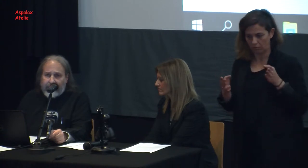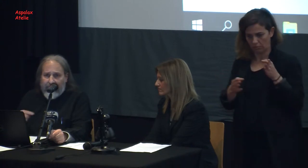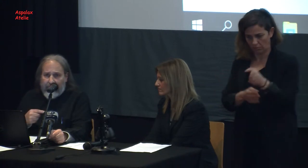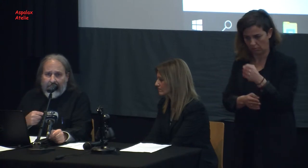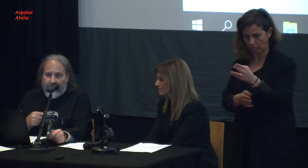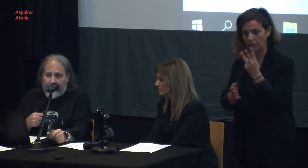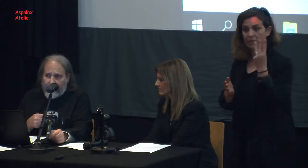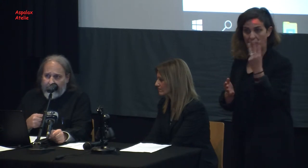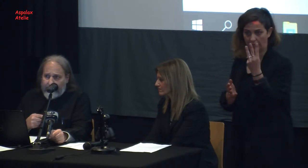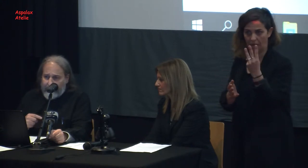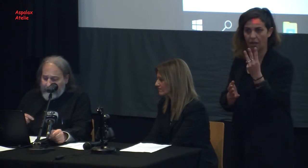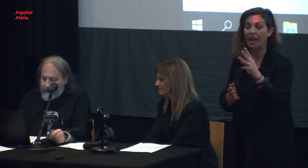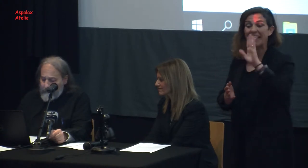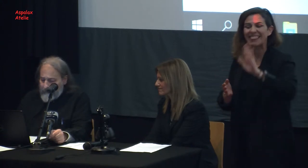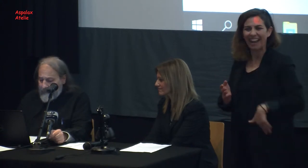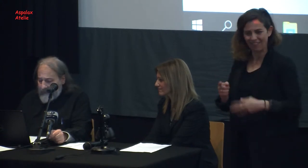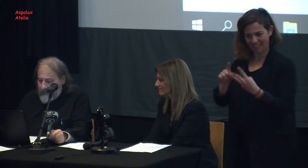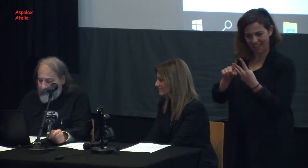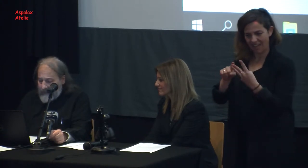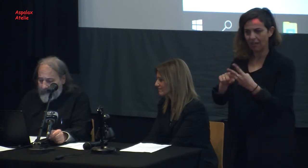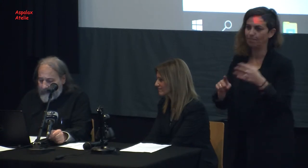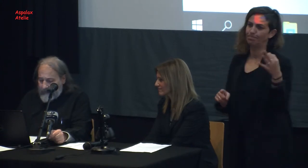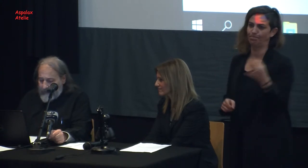Η τελευταία είναι η καλύτερη.